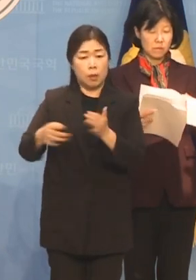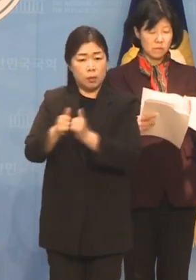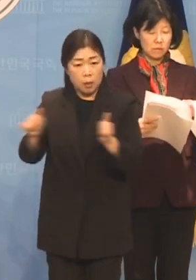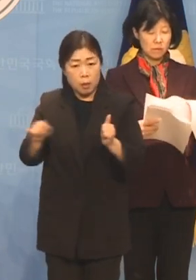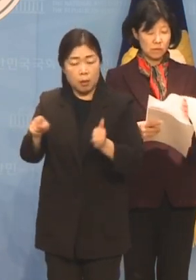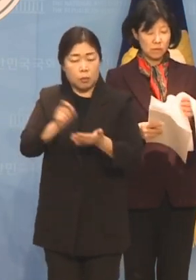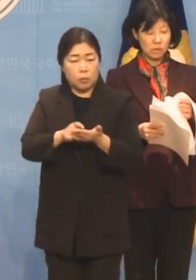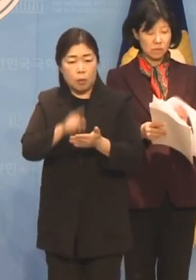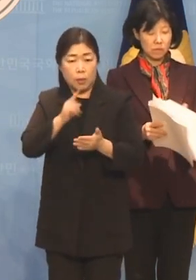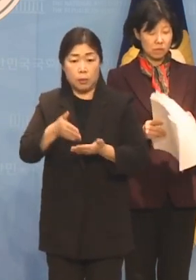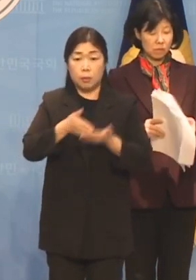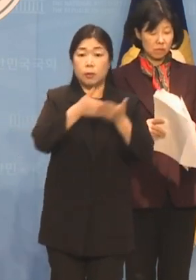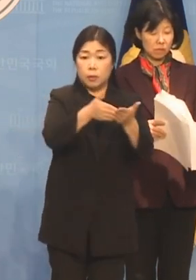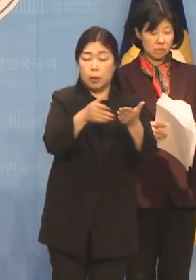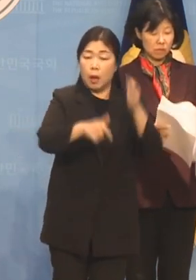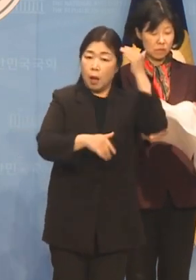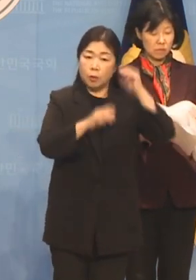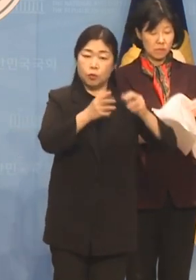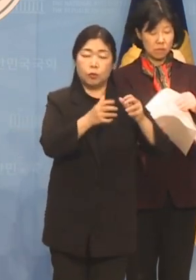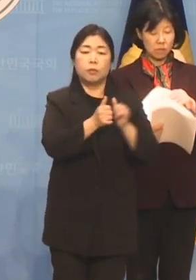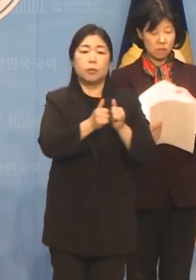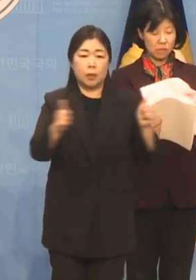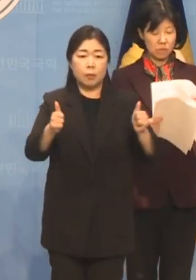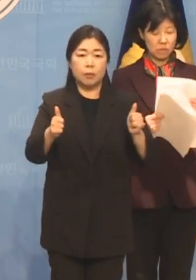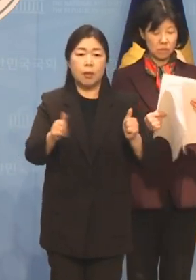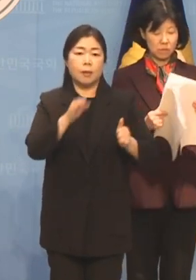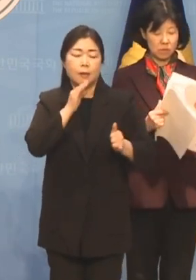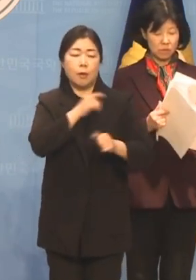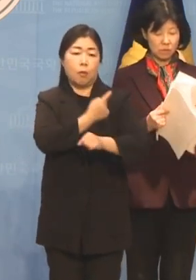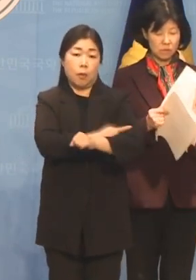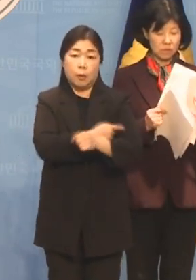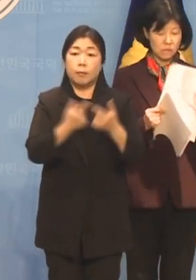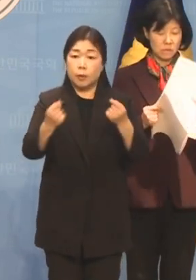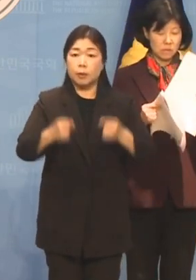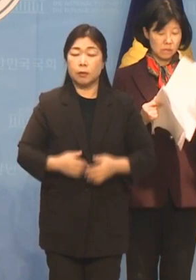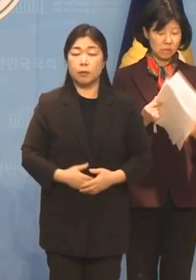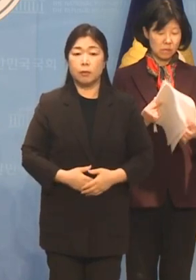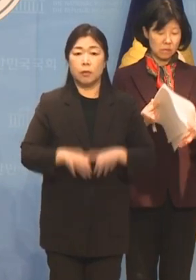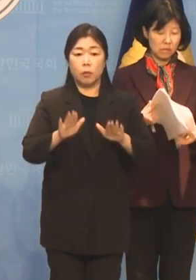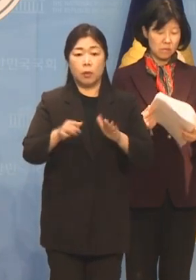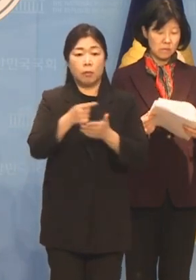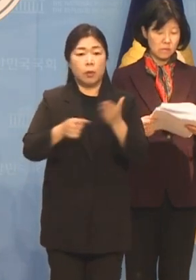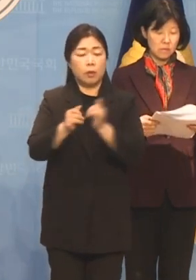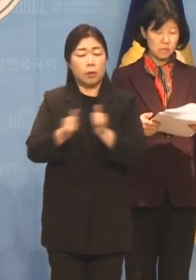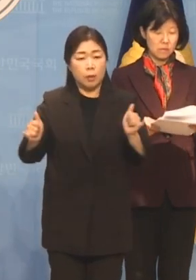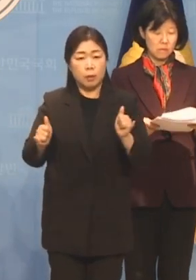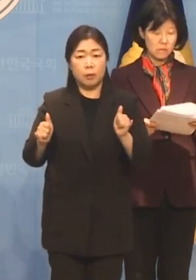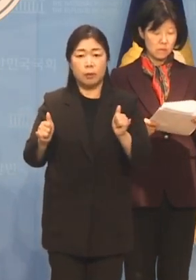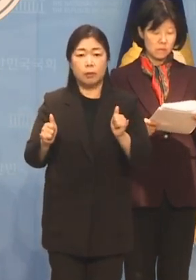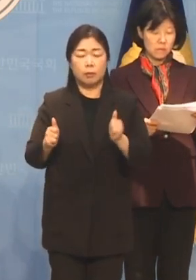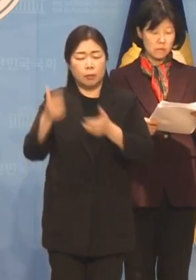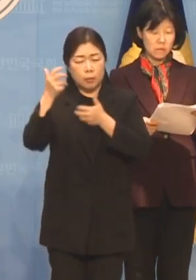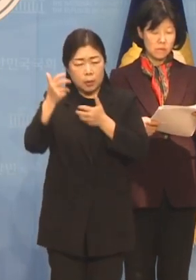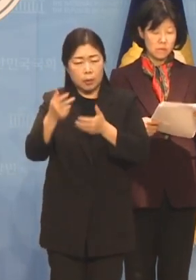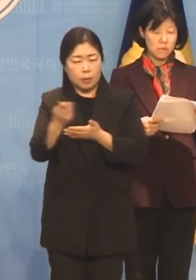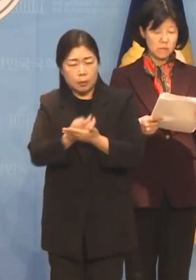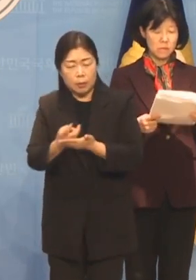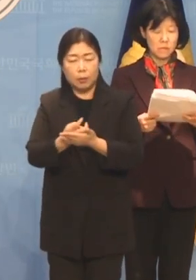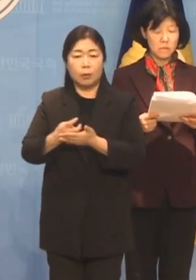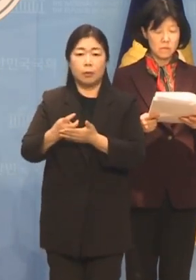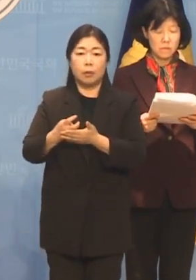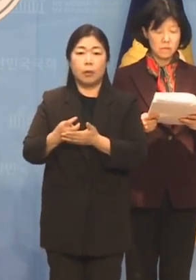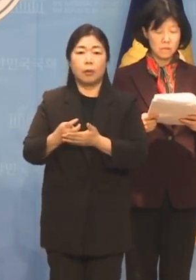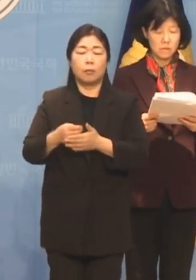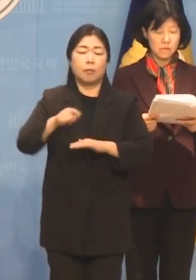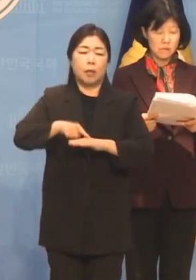같은 촉구와 요청은 대한민국 국민으로서 당연한 권리입니다. 오늘은 피해자들이 피 맺힌 절규를 본 의원이